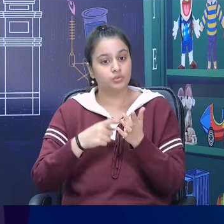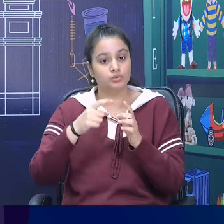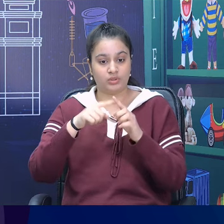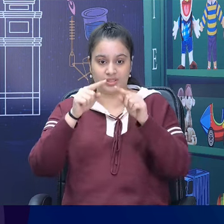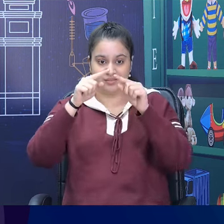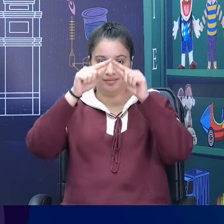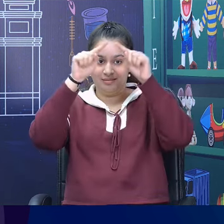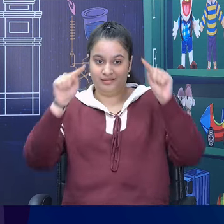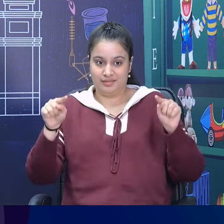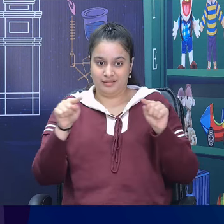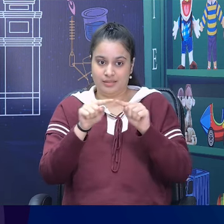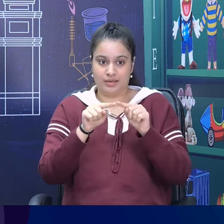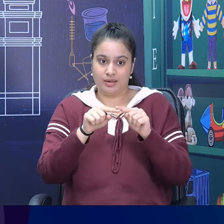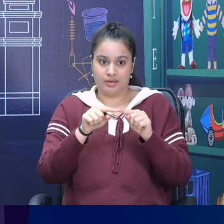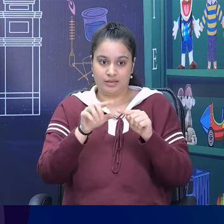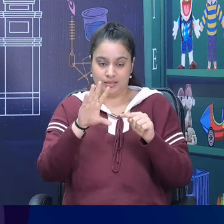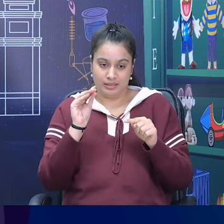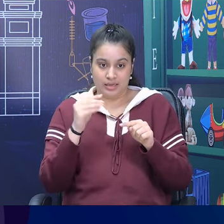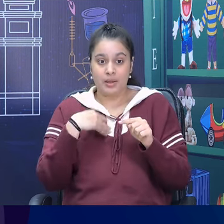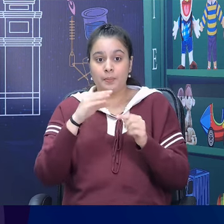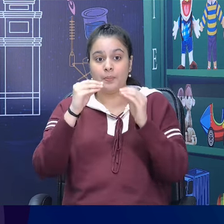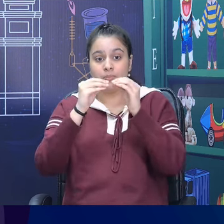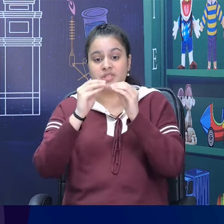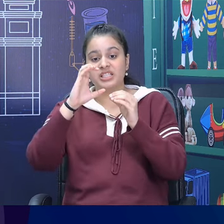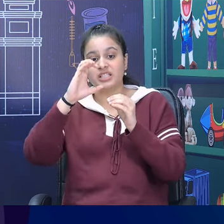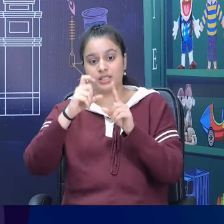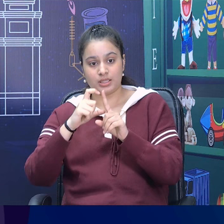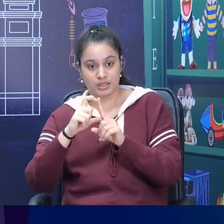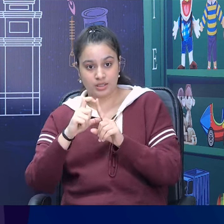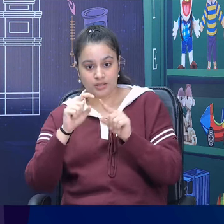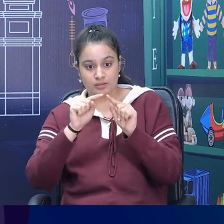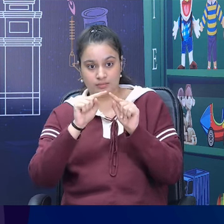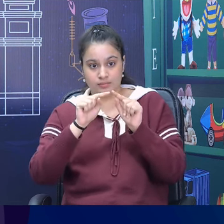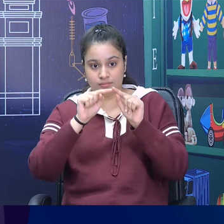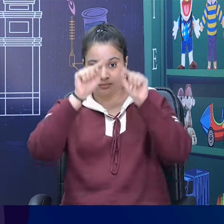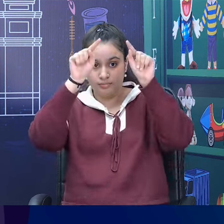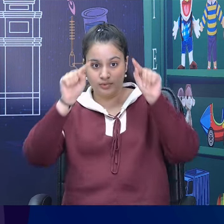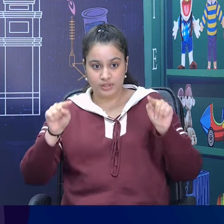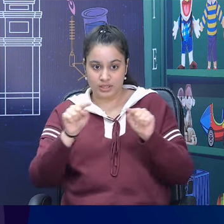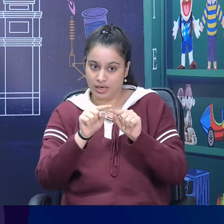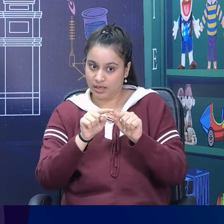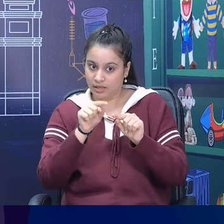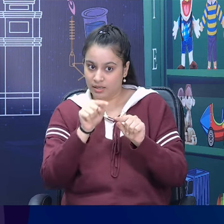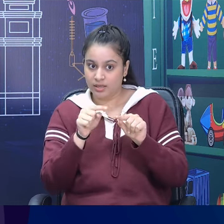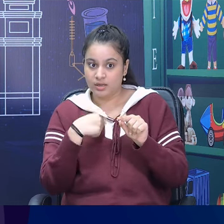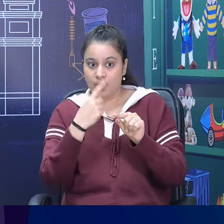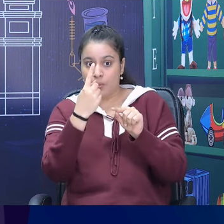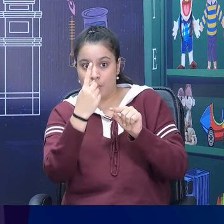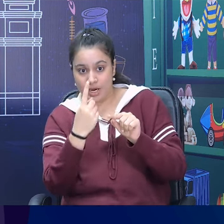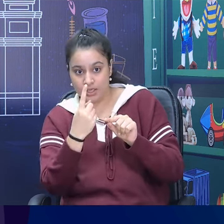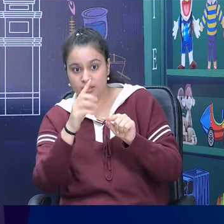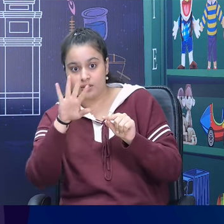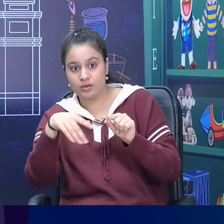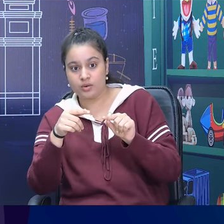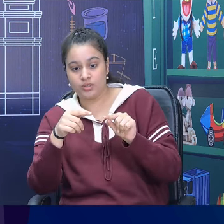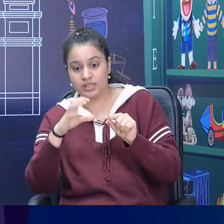हैं b सीडी इस ट्रायंगल के अंदर जो हमारी साइड है जो बेस है सीडी इज वन यूनिट एंड सीब